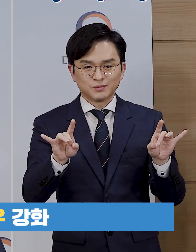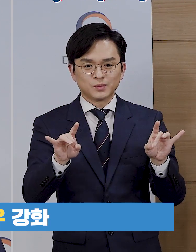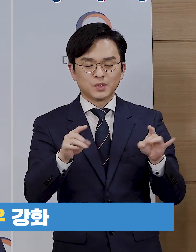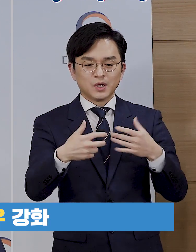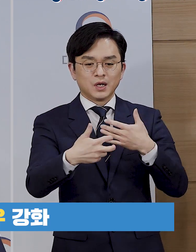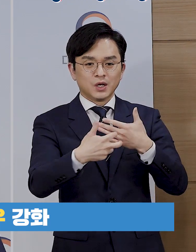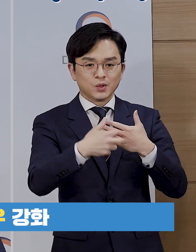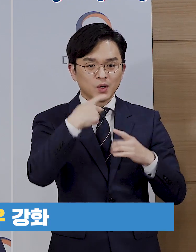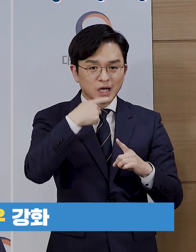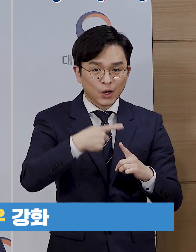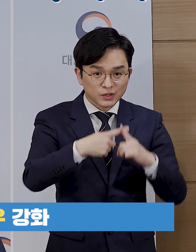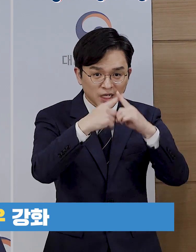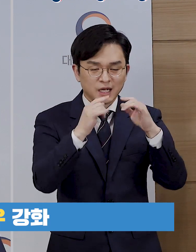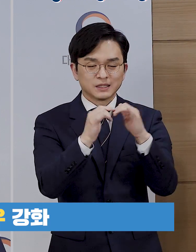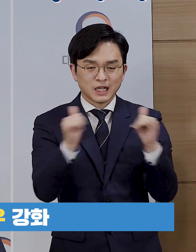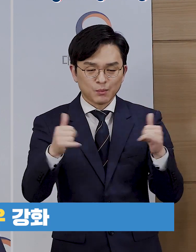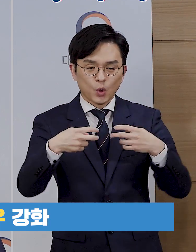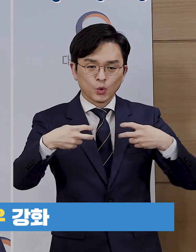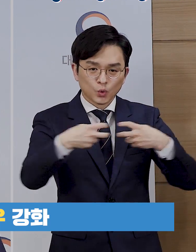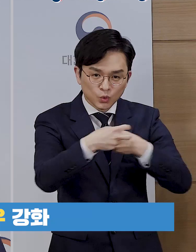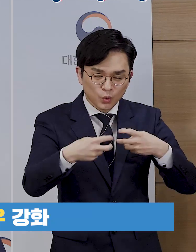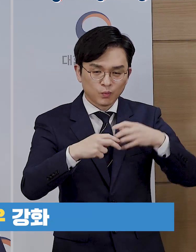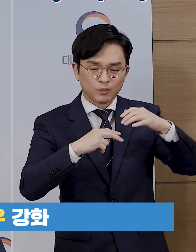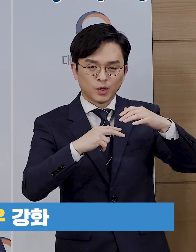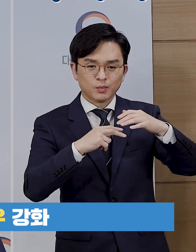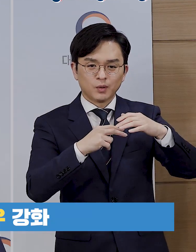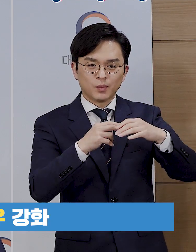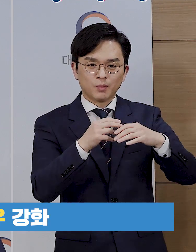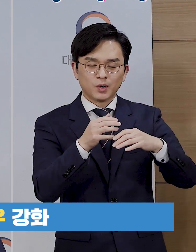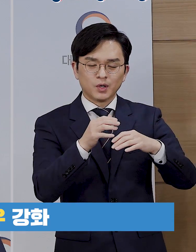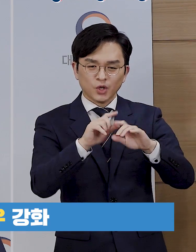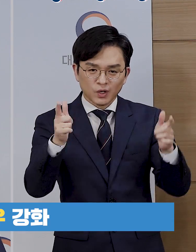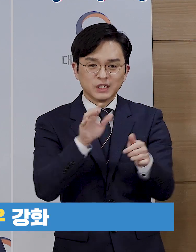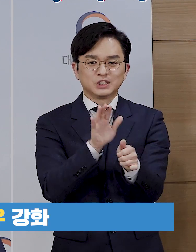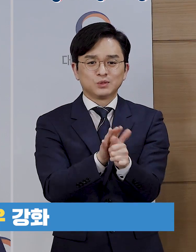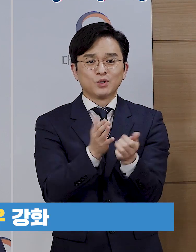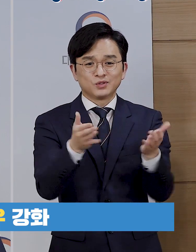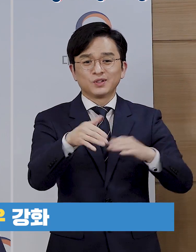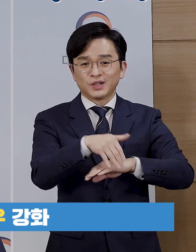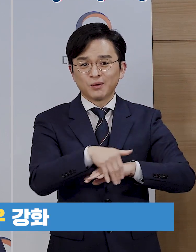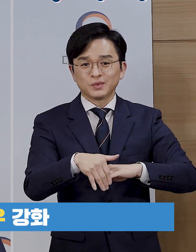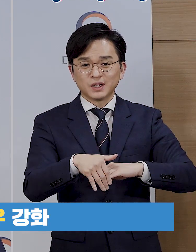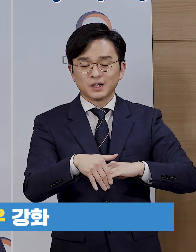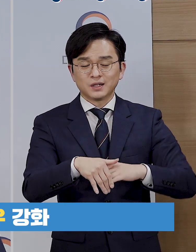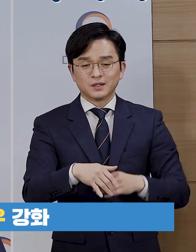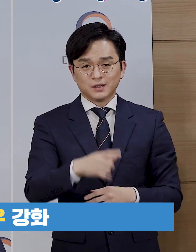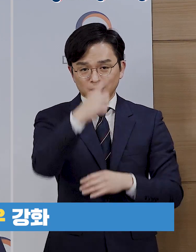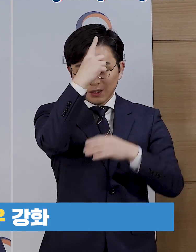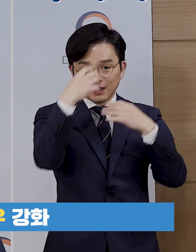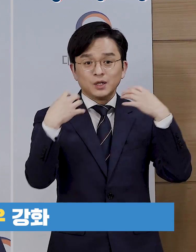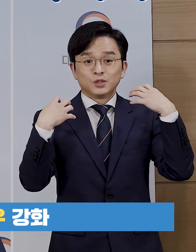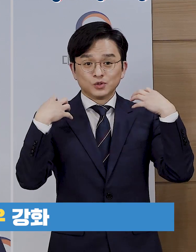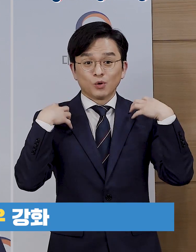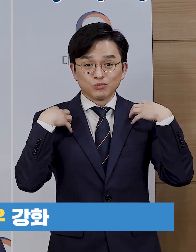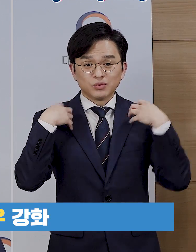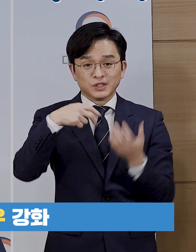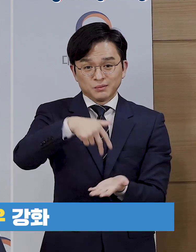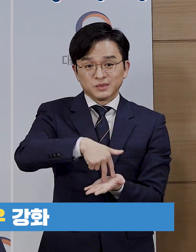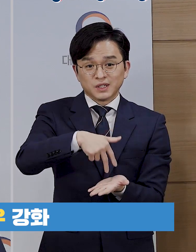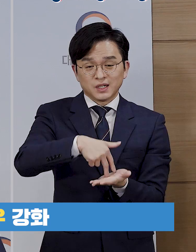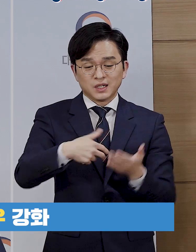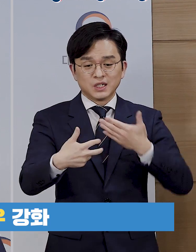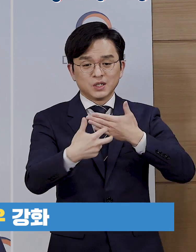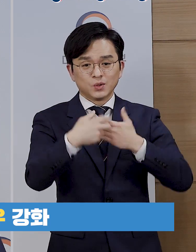등을 지원하고 의료진들에 대한 예우를 강화하도록 하겠습니다. 정부는 감염병 확산 방지를